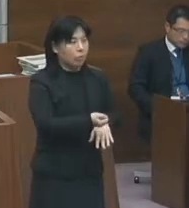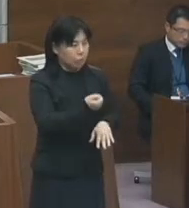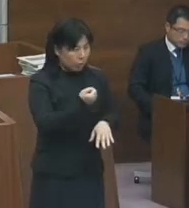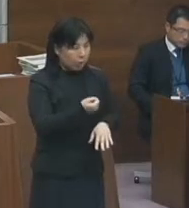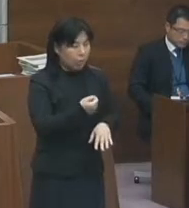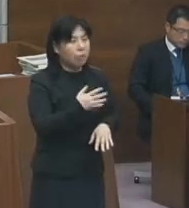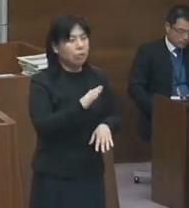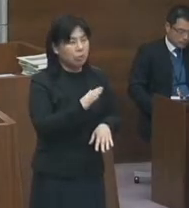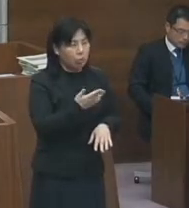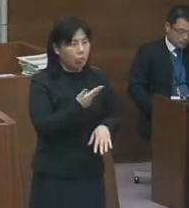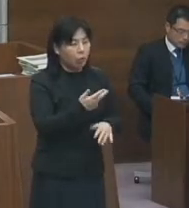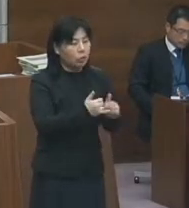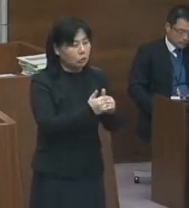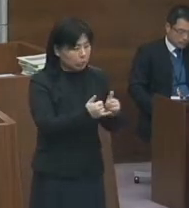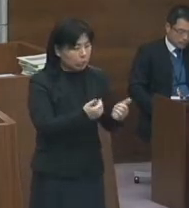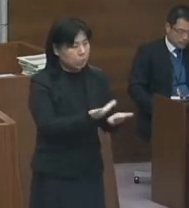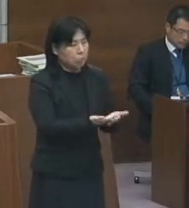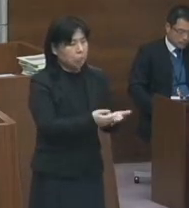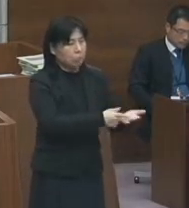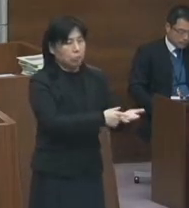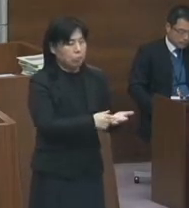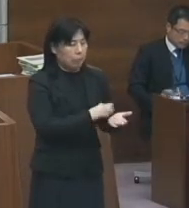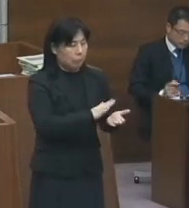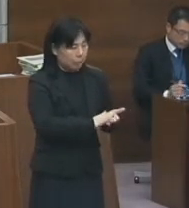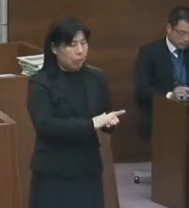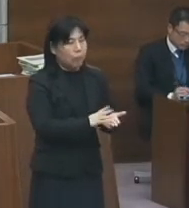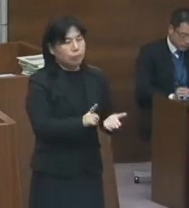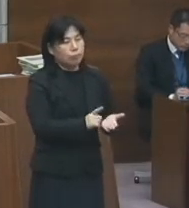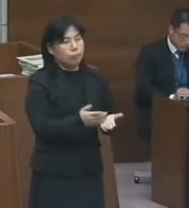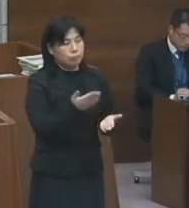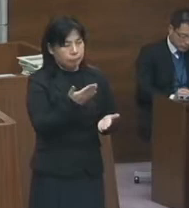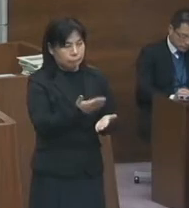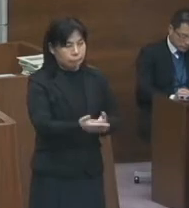すべきと考えます。見解をお聞きいたします。